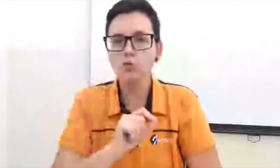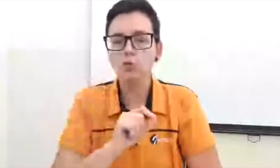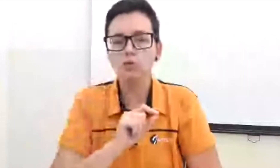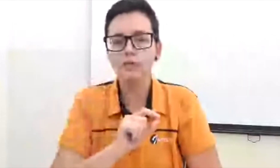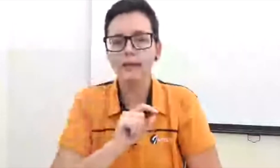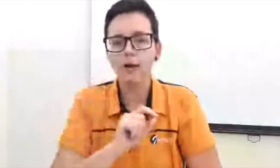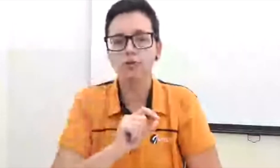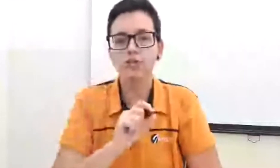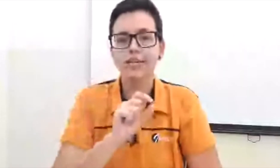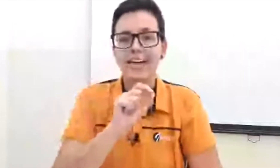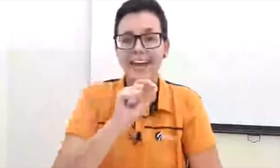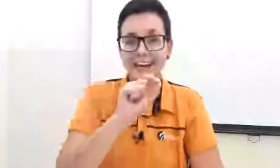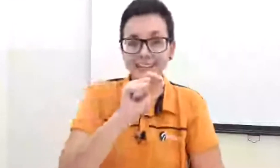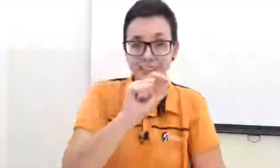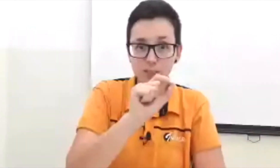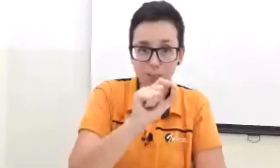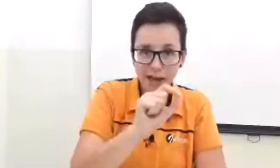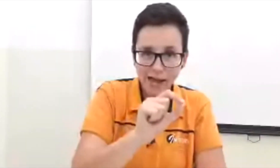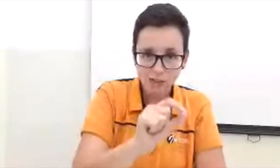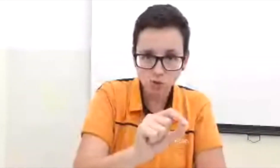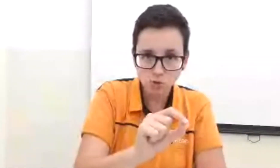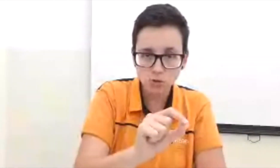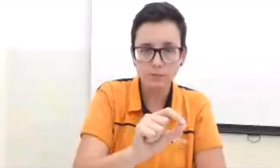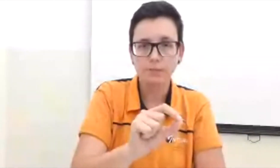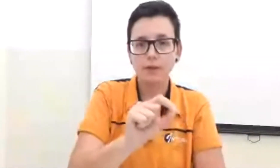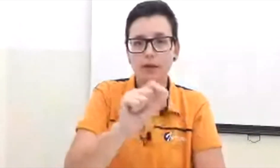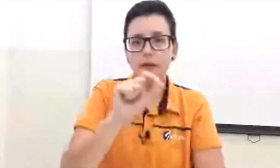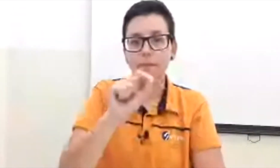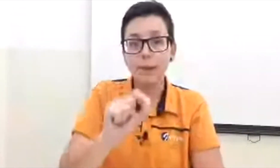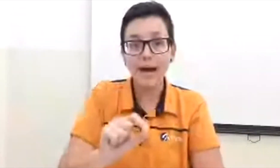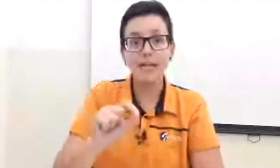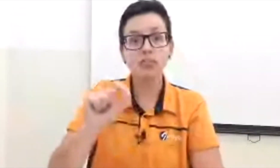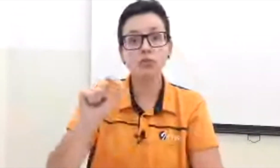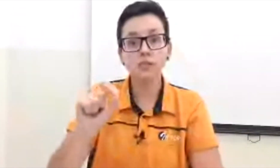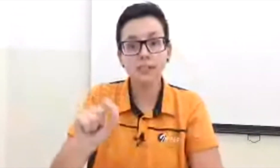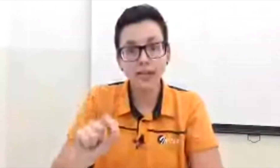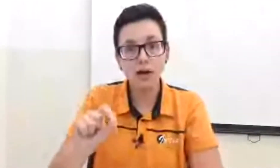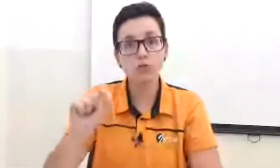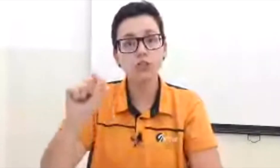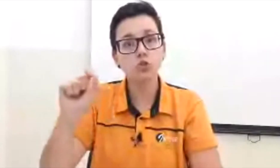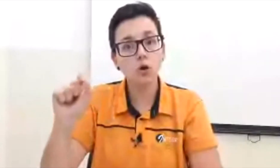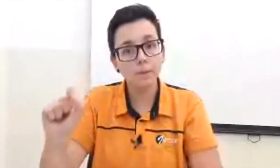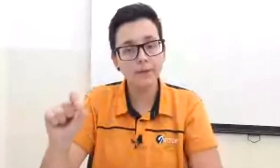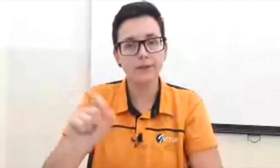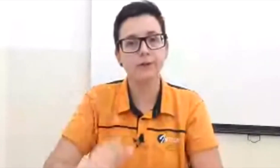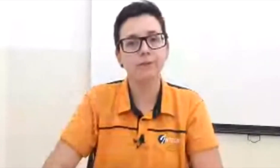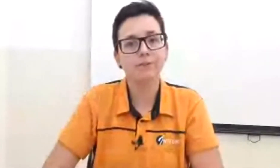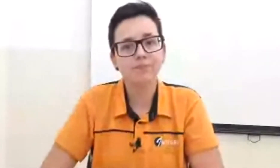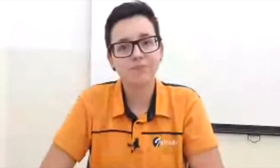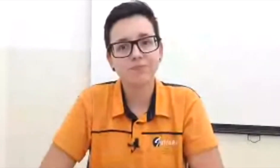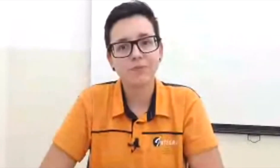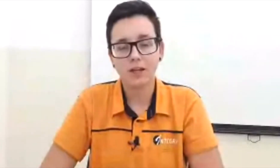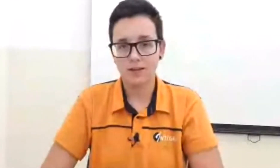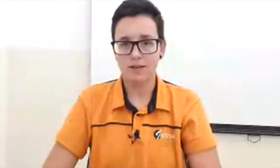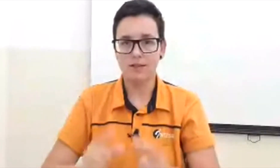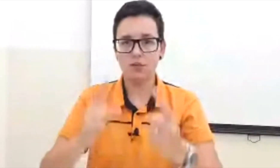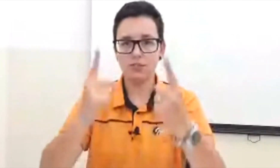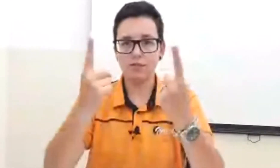o sinal de espaço mais o sinal de dormir. Então, você vai